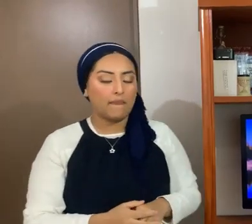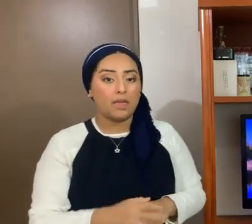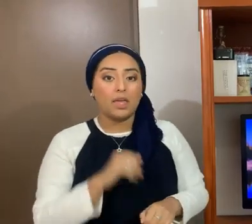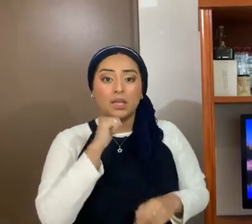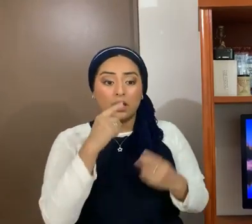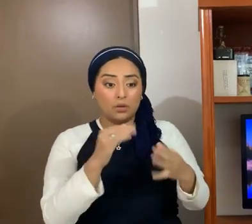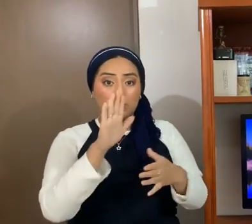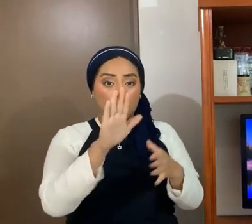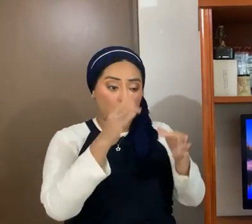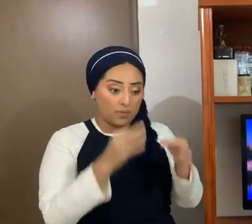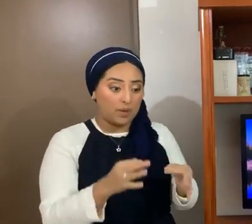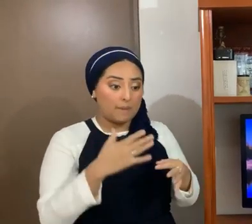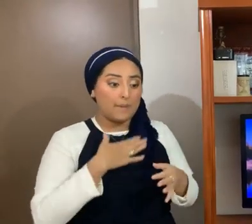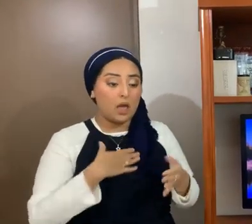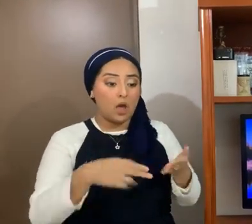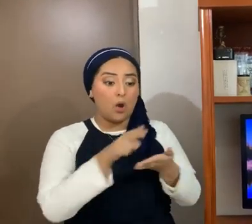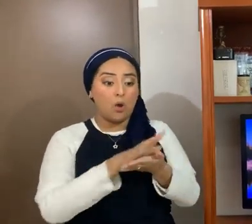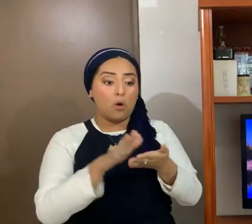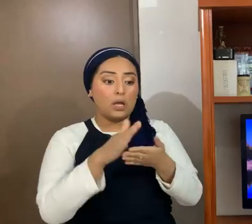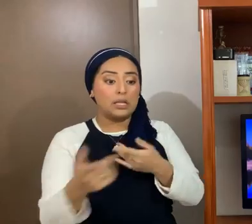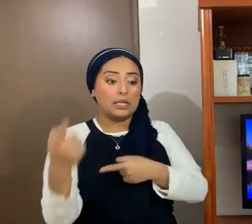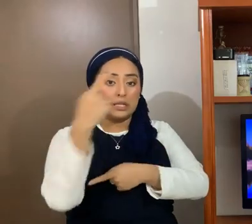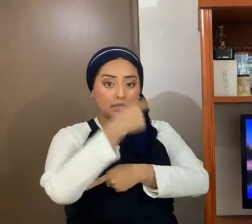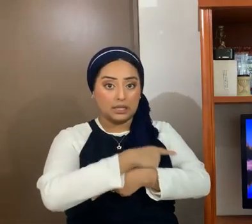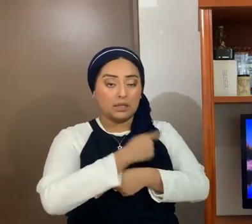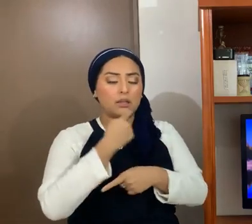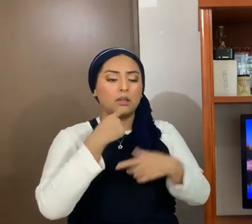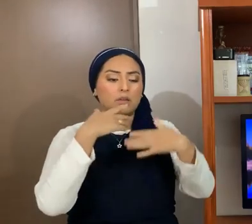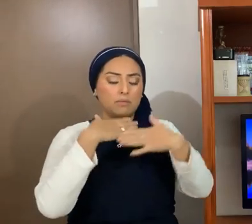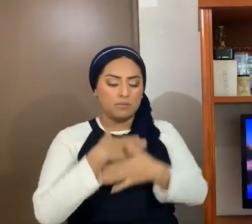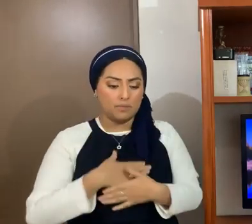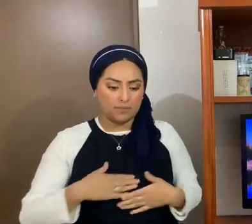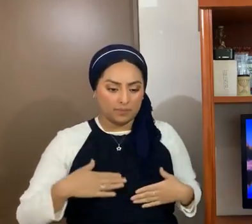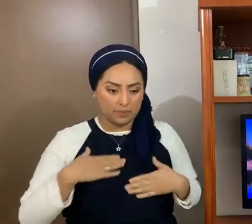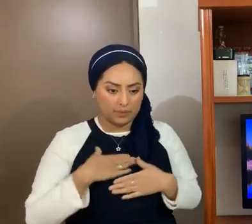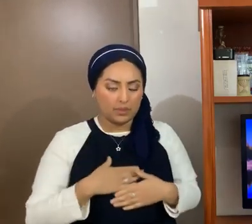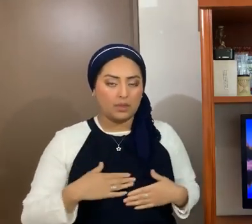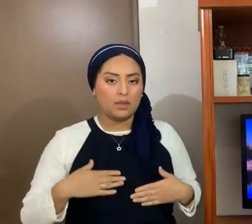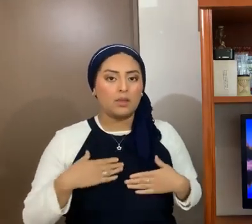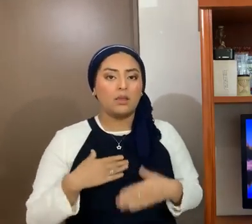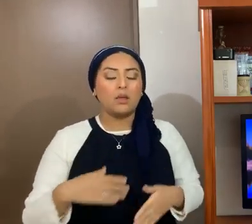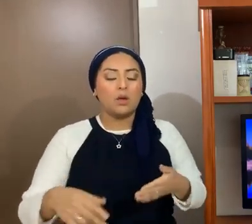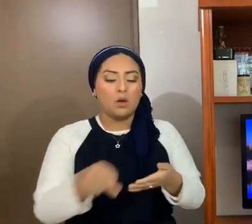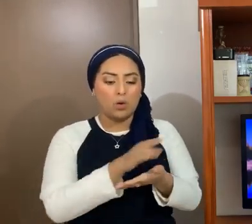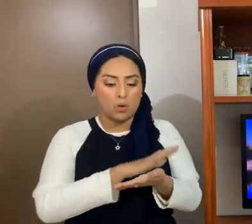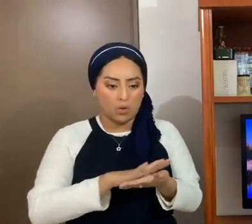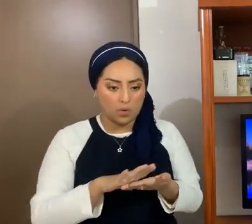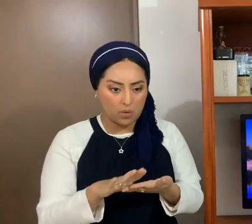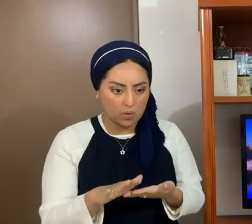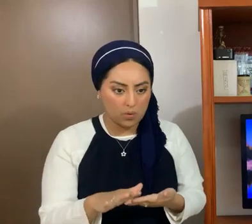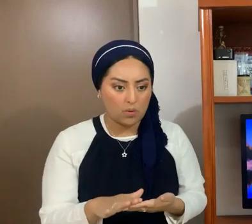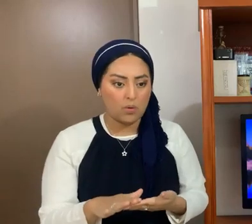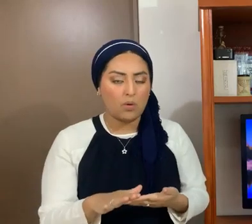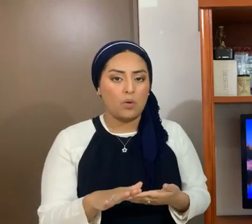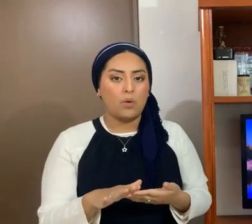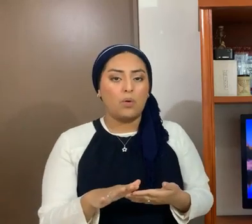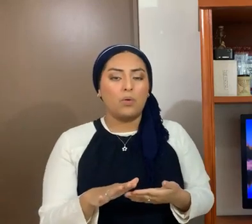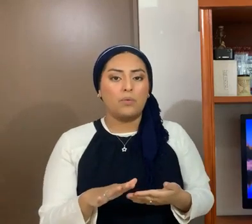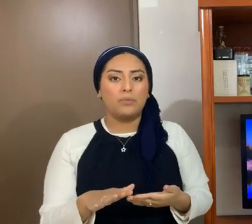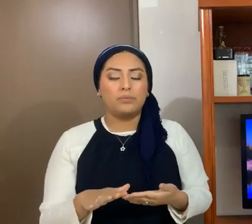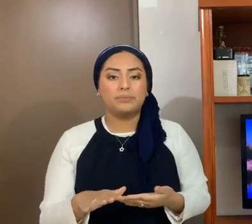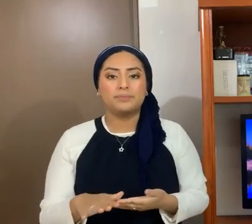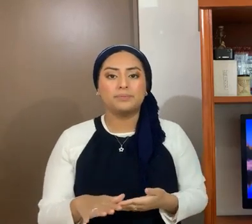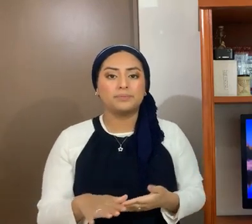pie de hacer tu voluntad en mi día santo, y lo llamares delicia, santo, fíjense cómo lo dice 2 veces, santo 2